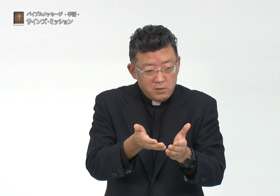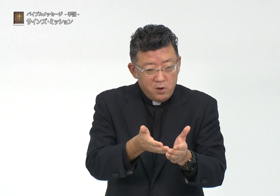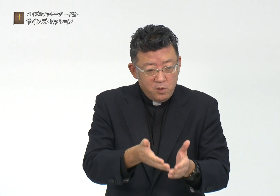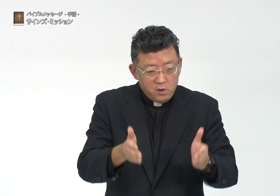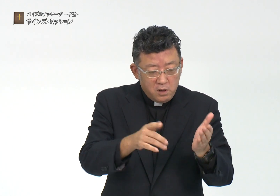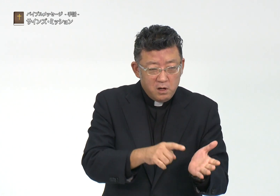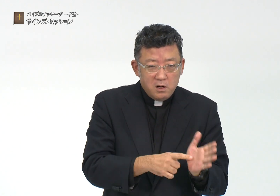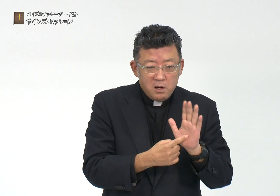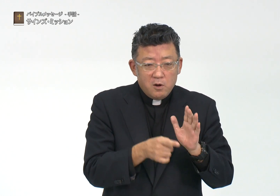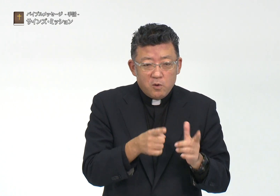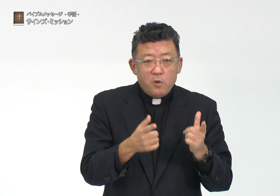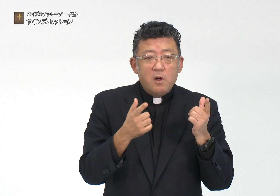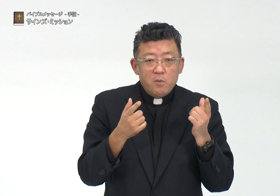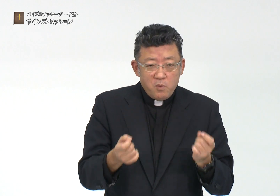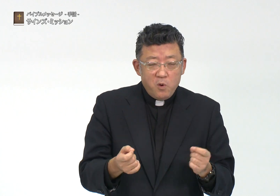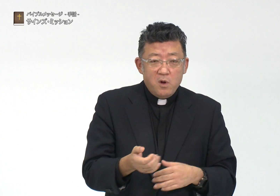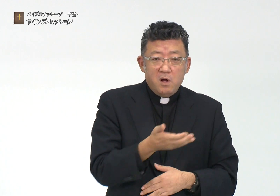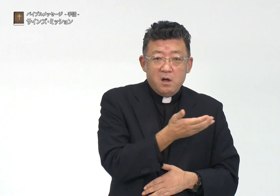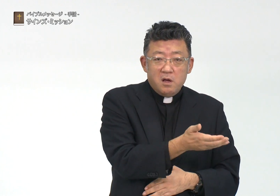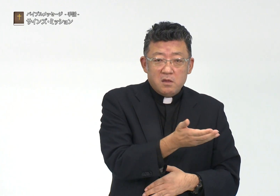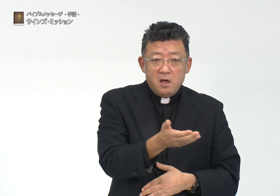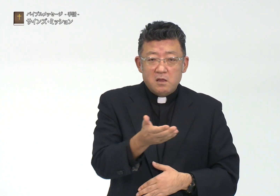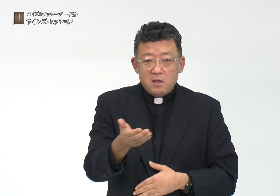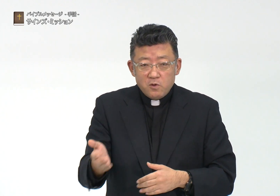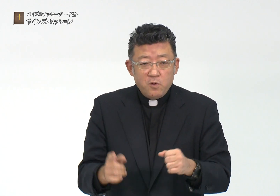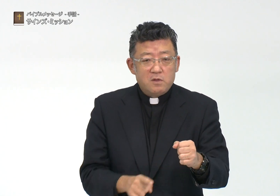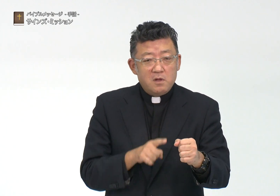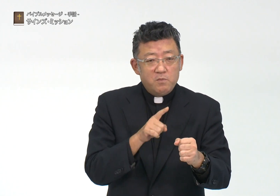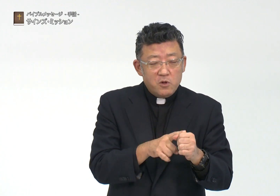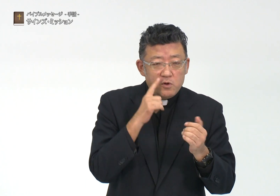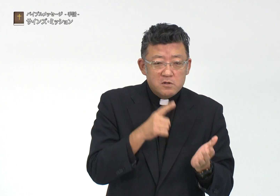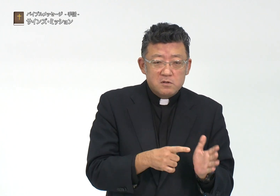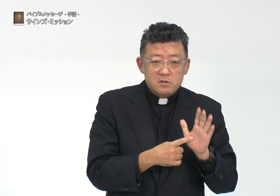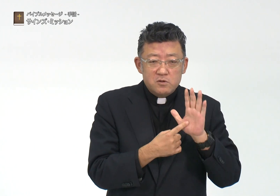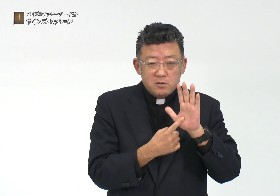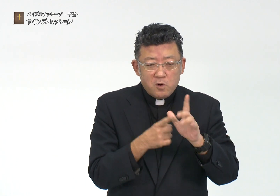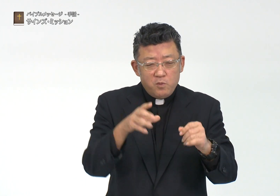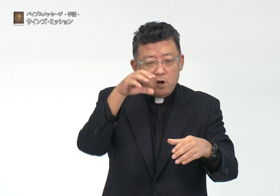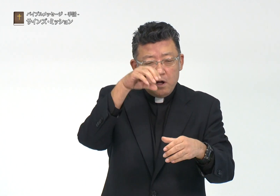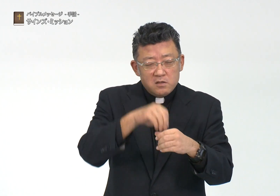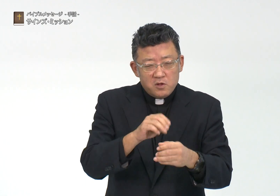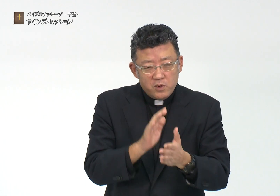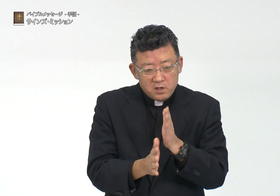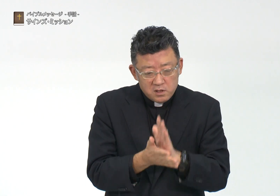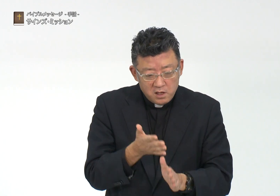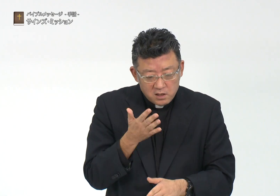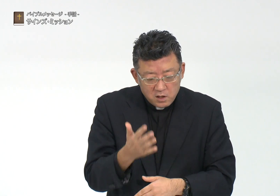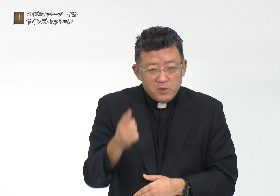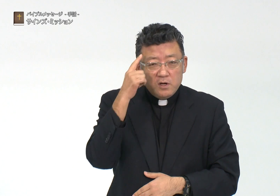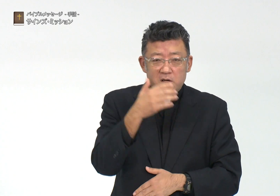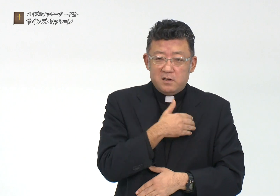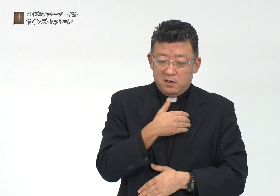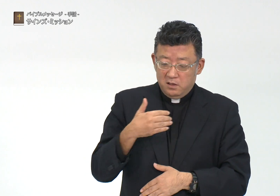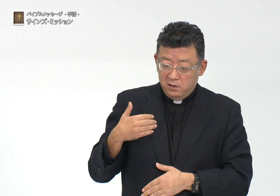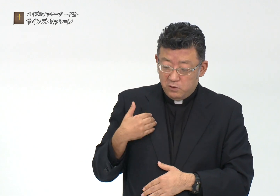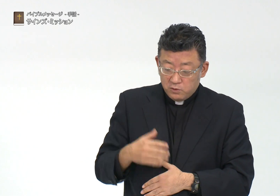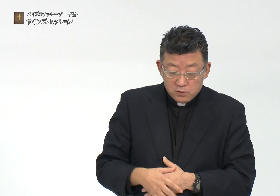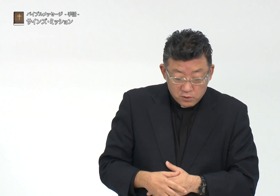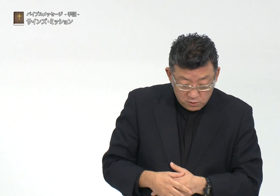意味で飼い葉桶で表されそれもあなたがたのための印という言葉にハいけるのでは